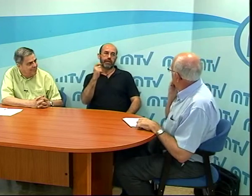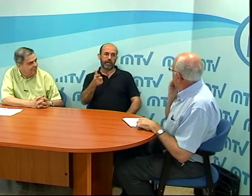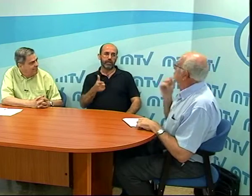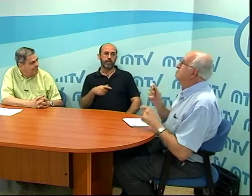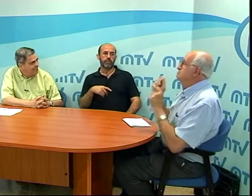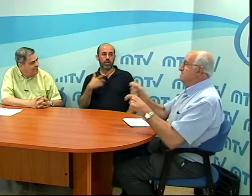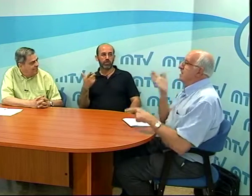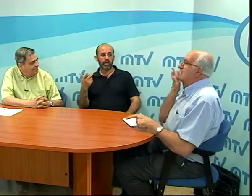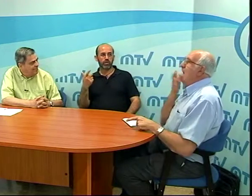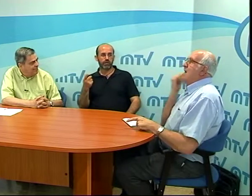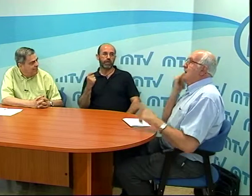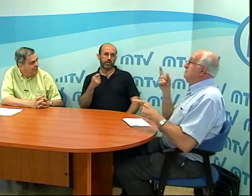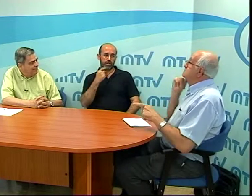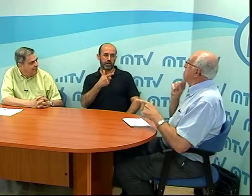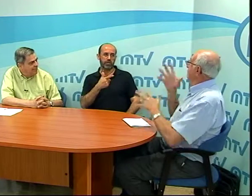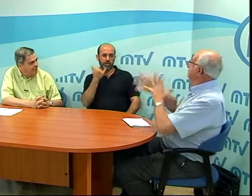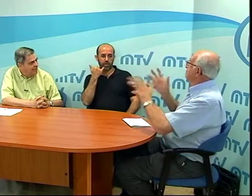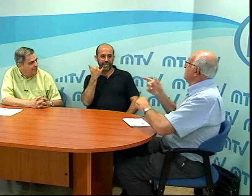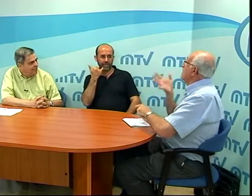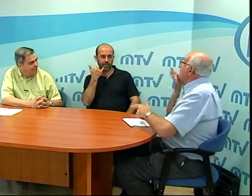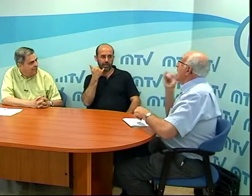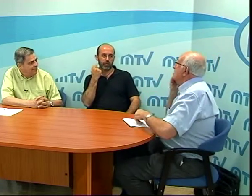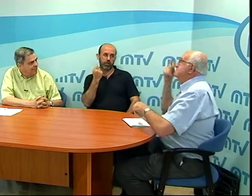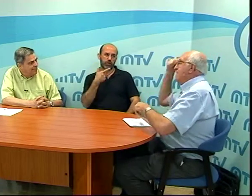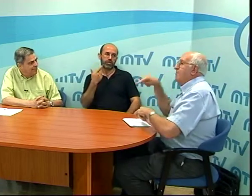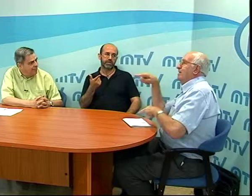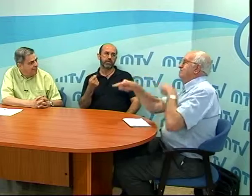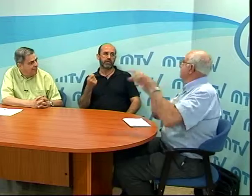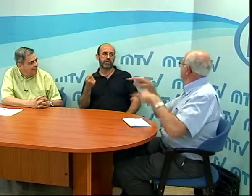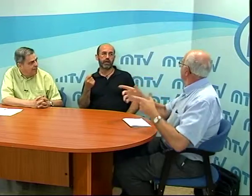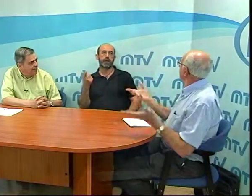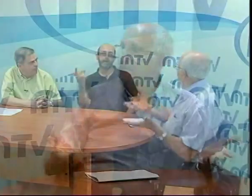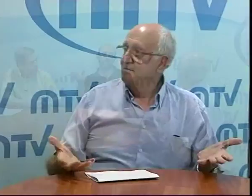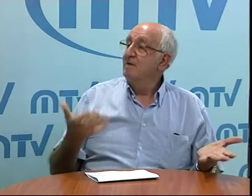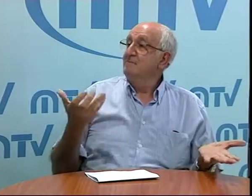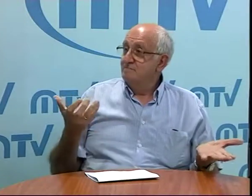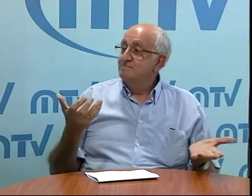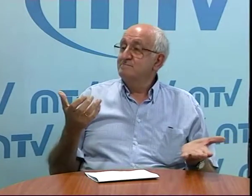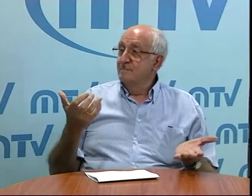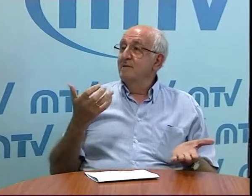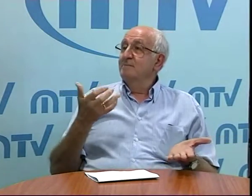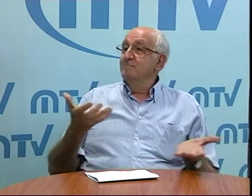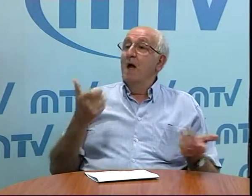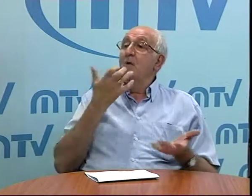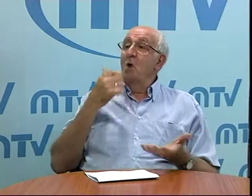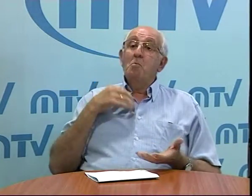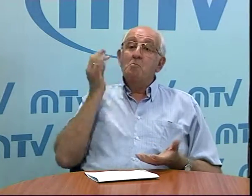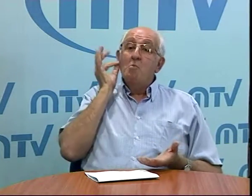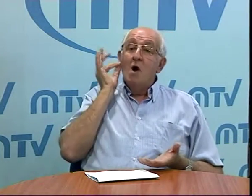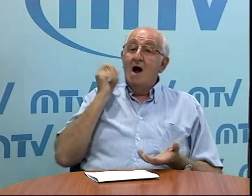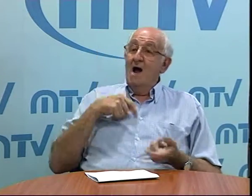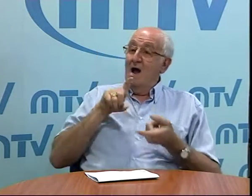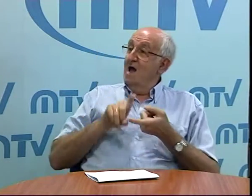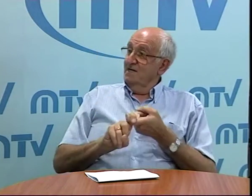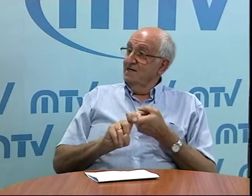y mis compañeros sordos me pusieron como signo este signo, con lo cual yo me siento identificado y ellos me